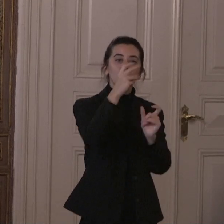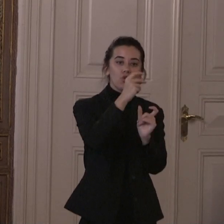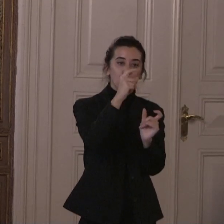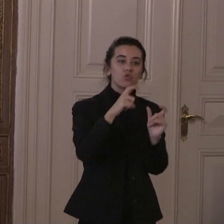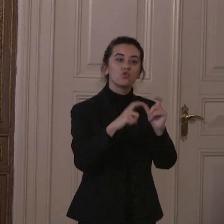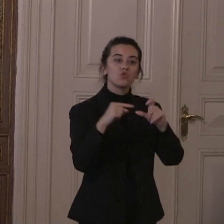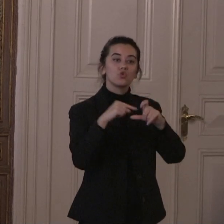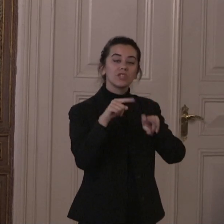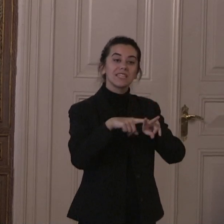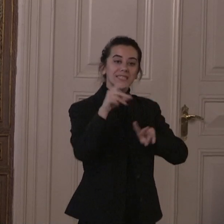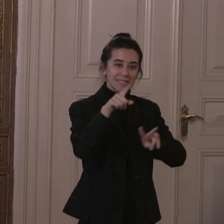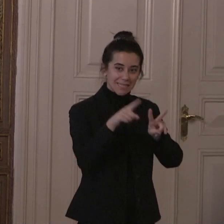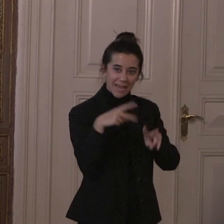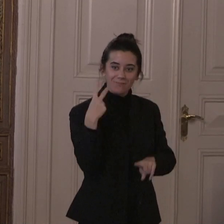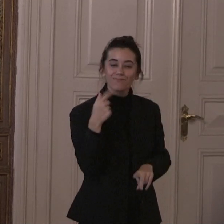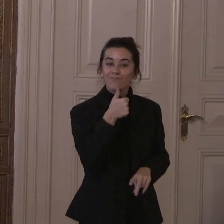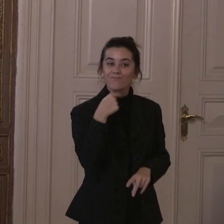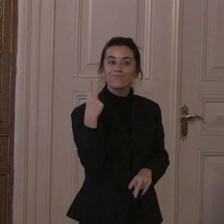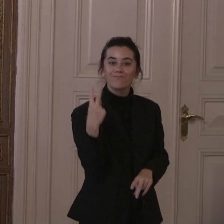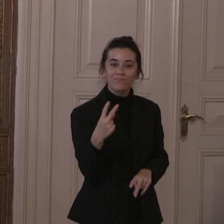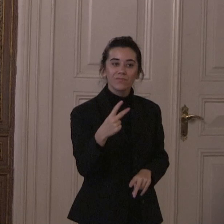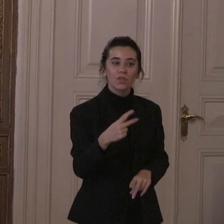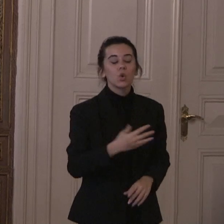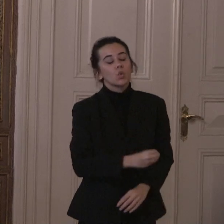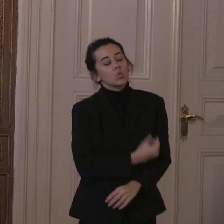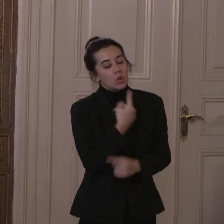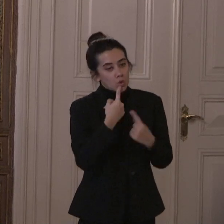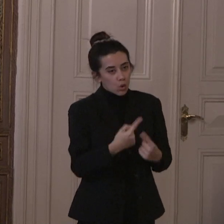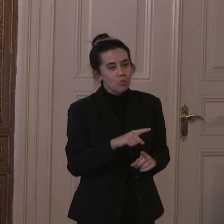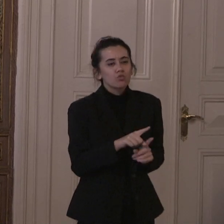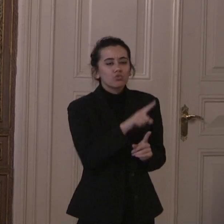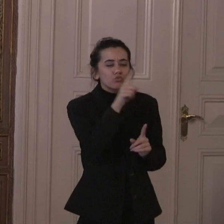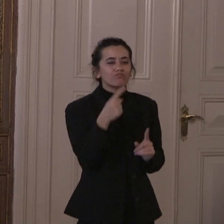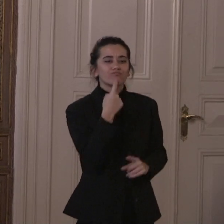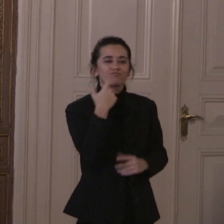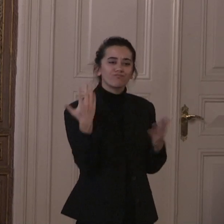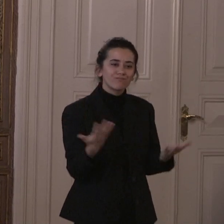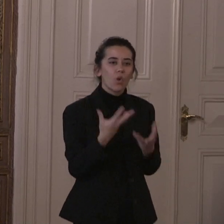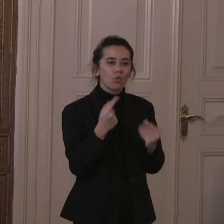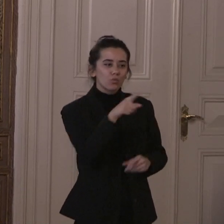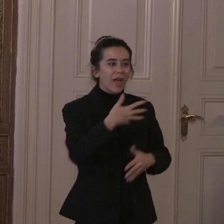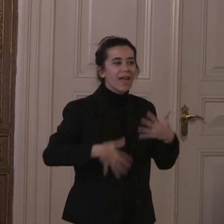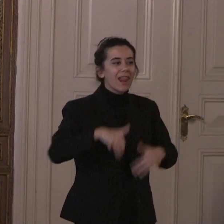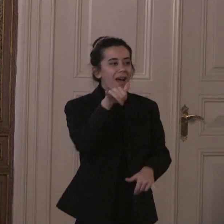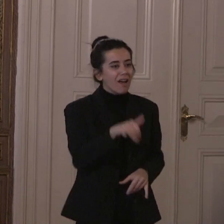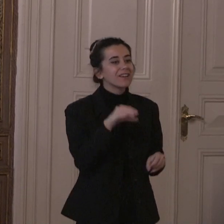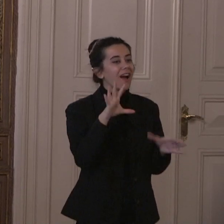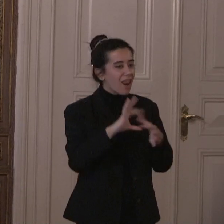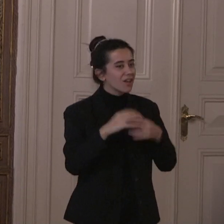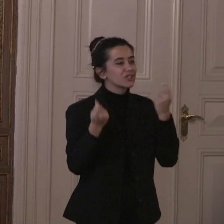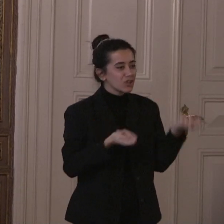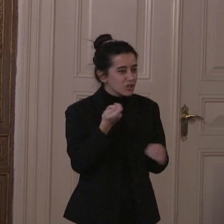gururla söyleyebilirim ki uzun yıllardır engelli haklarıyla ilgili çalışıyor ama geçtiğimiz